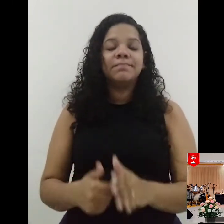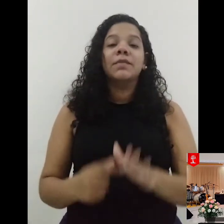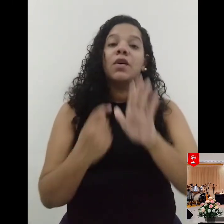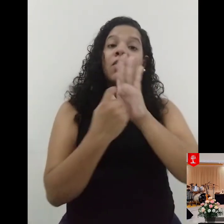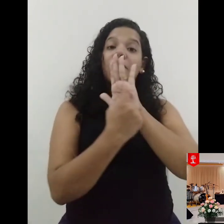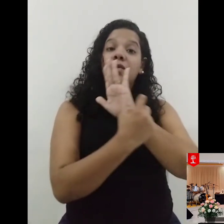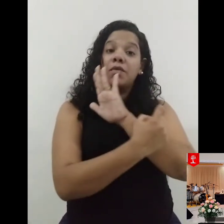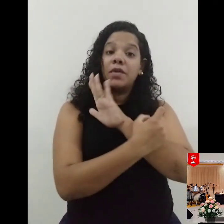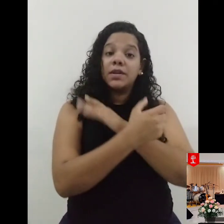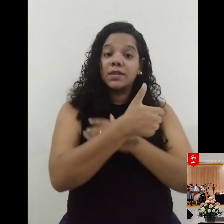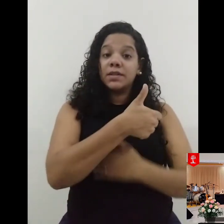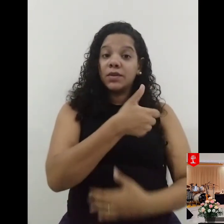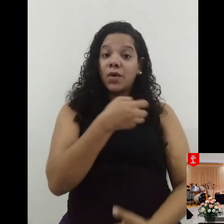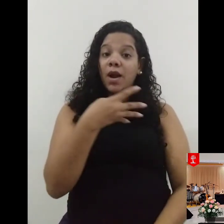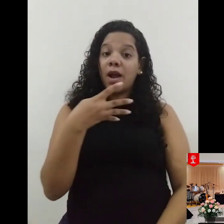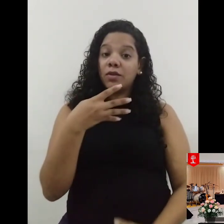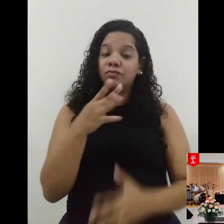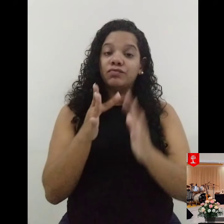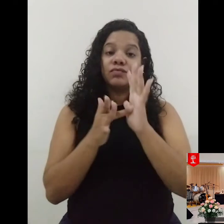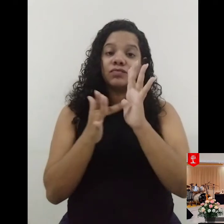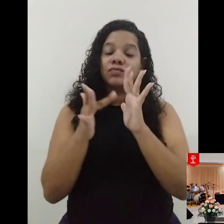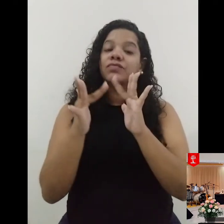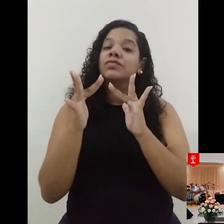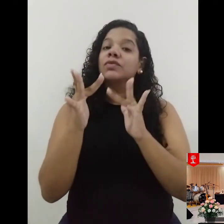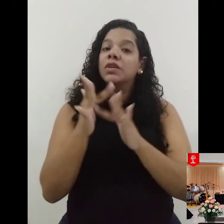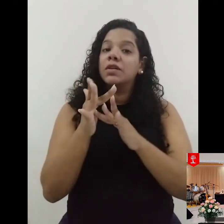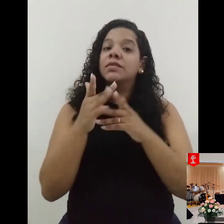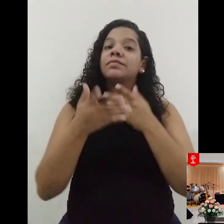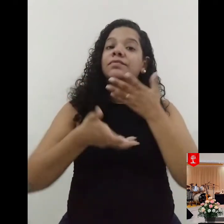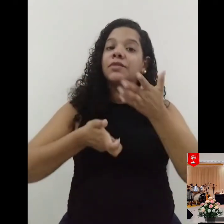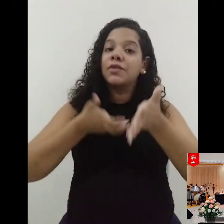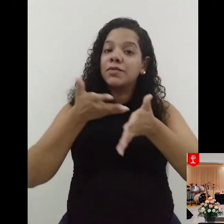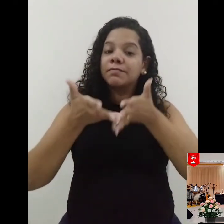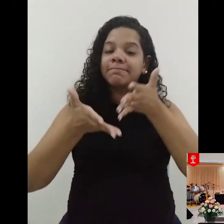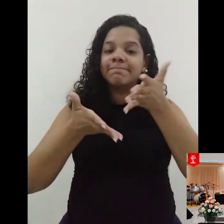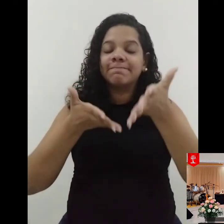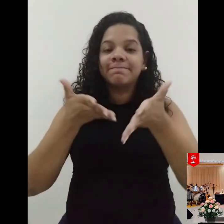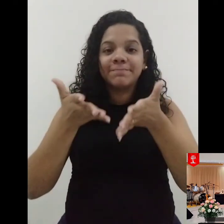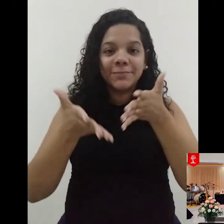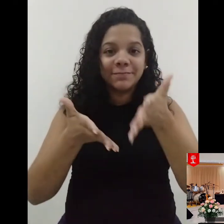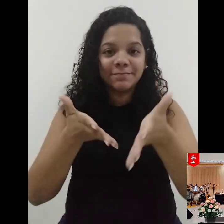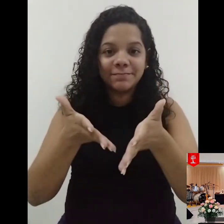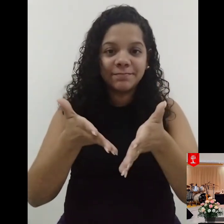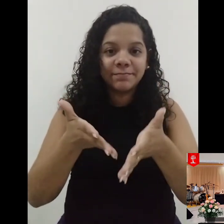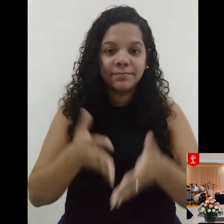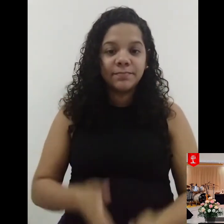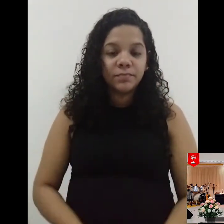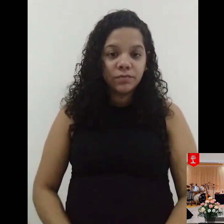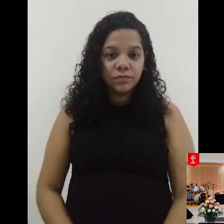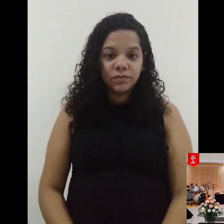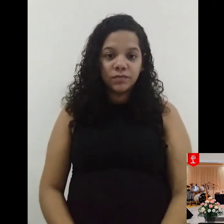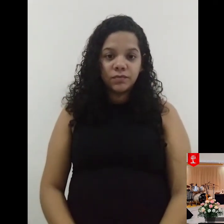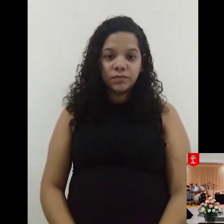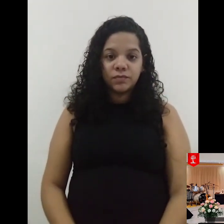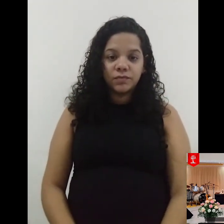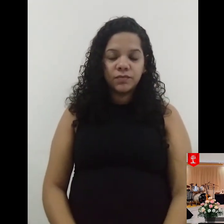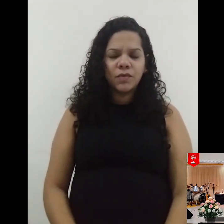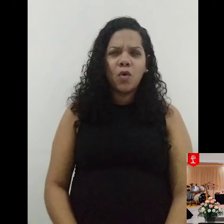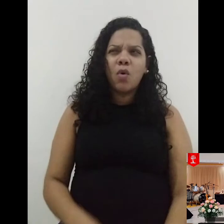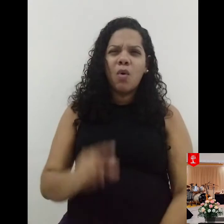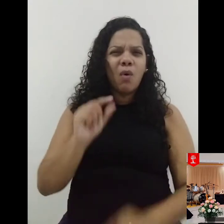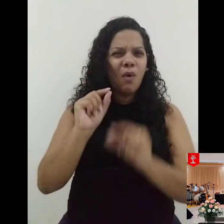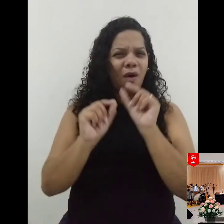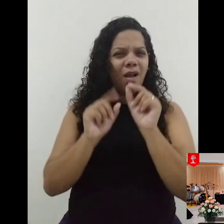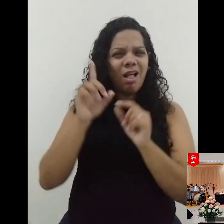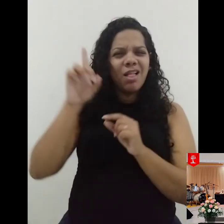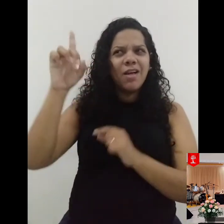último homem, ao publicano, e não o outro, uma referência ao fariseu. Eu lhes digo que este homem, e